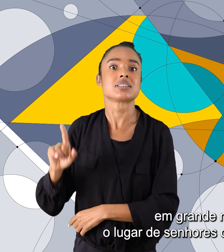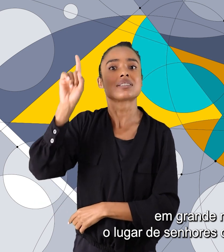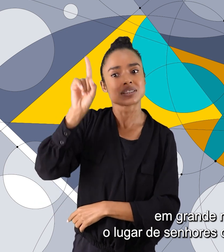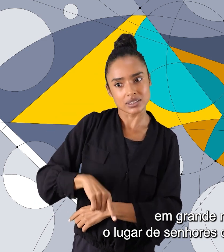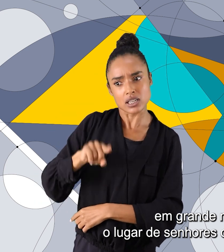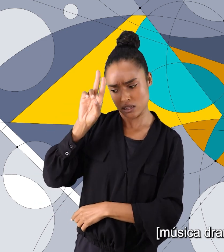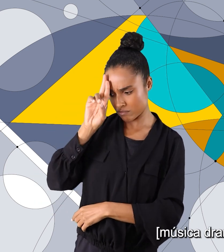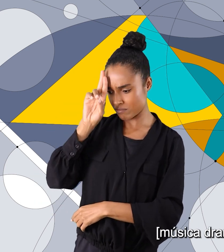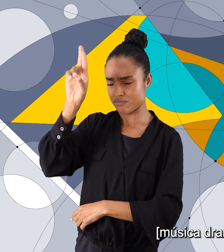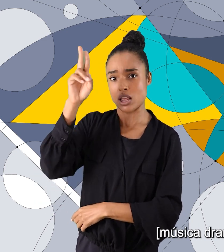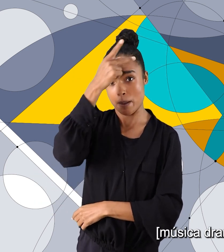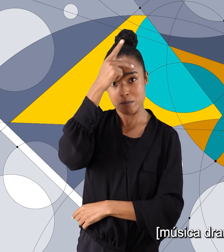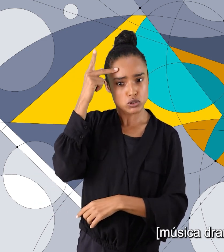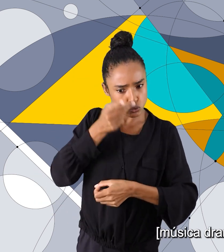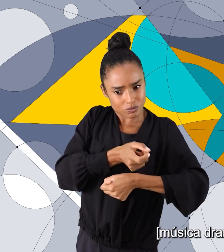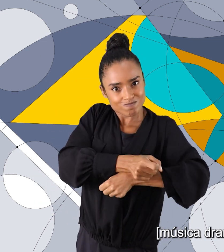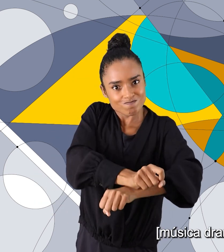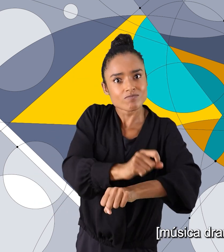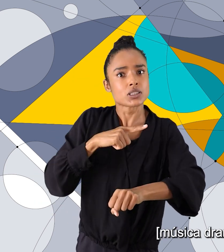de escravizados.